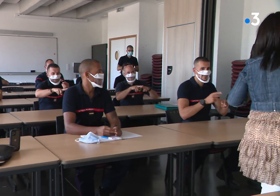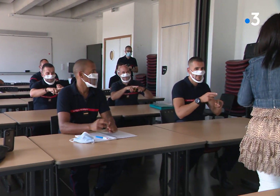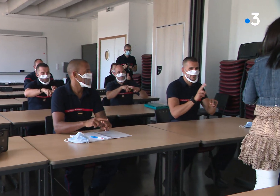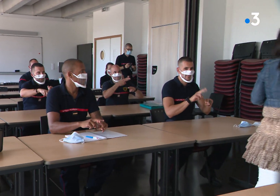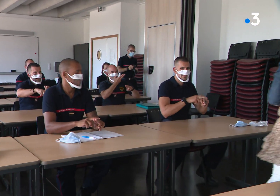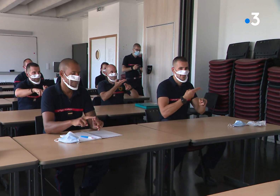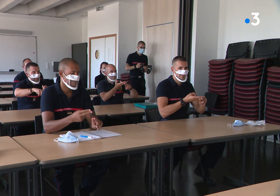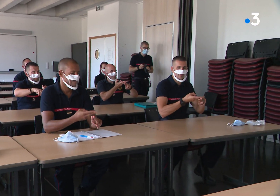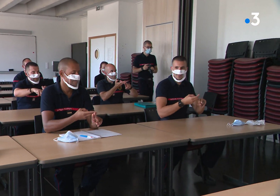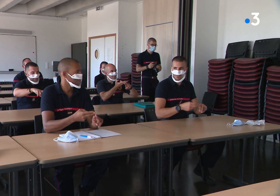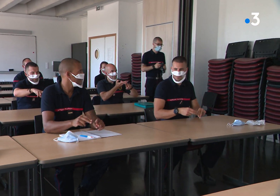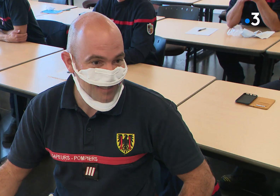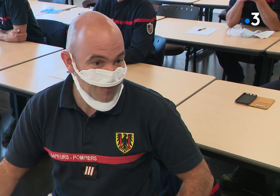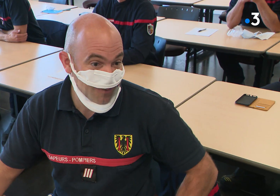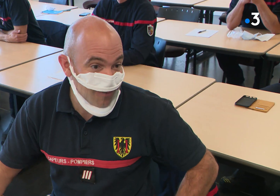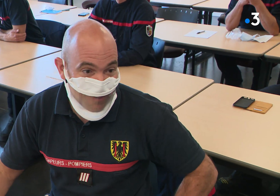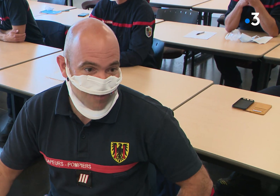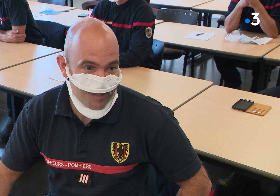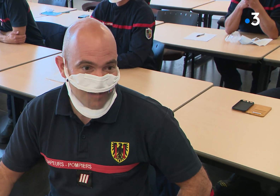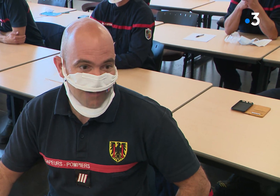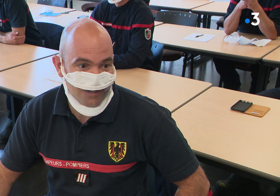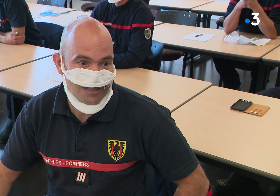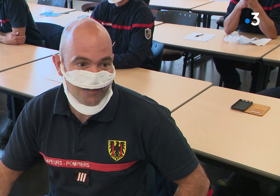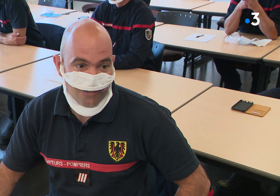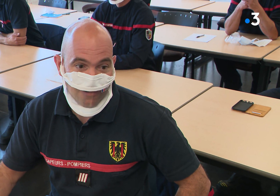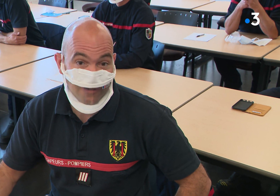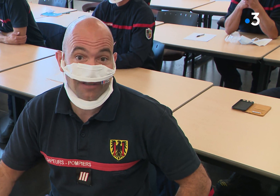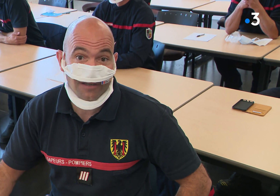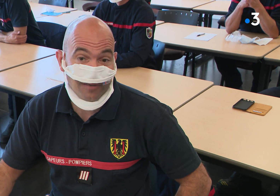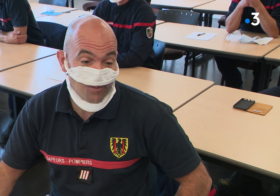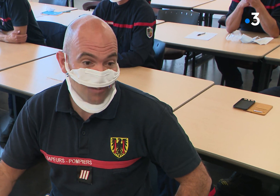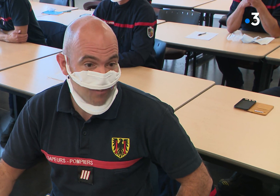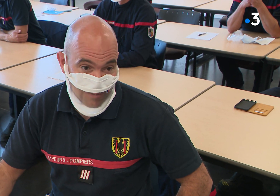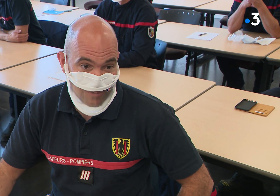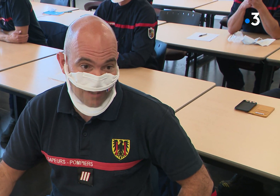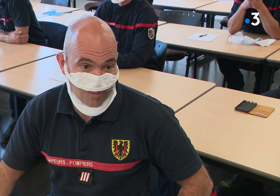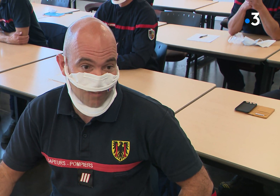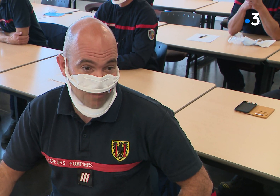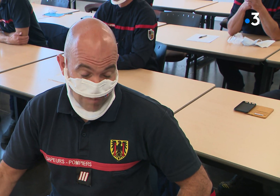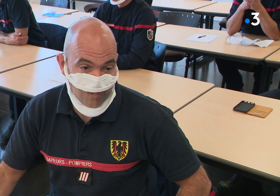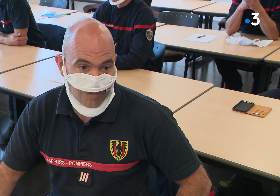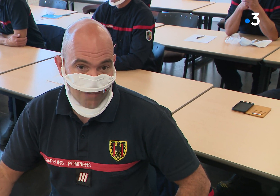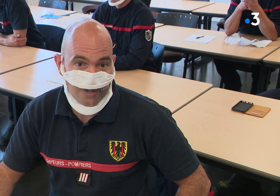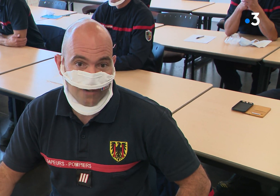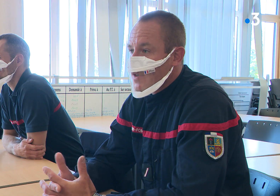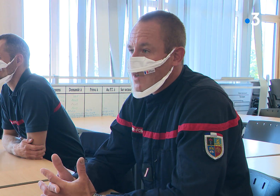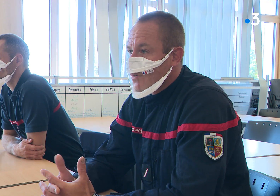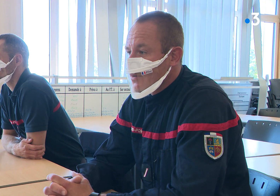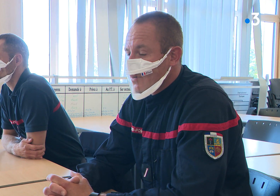du signe universel entre guillemets, on essayait de faire des pseudos signes pour se comprendre. »'est rassurant de